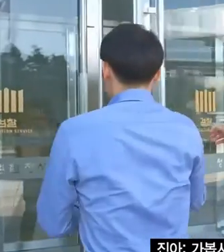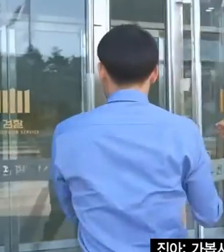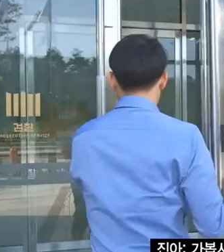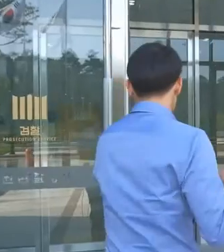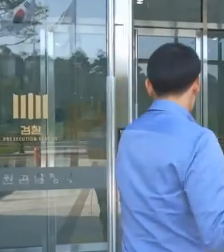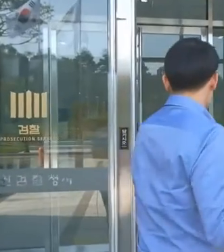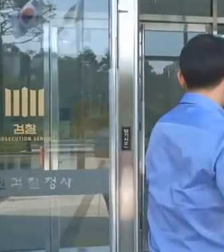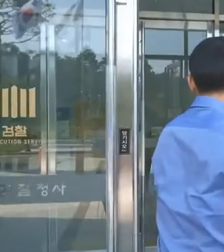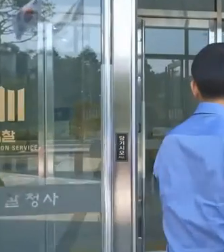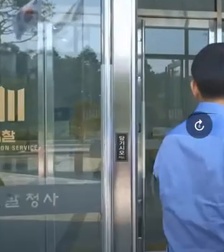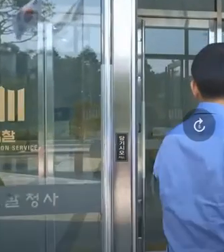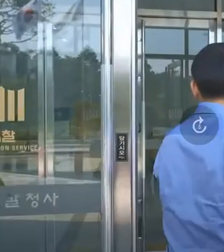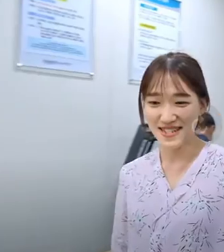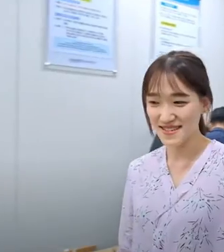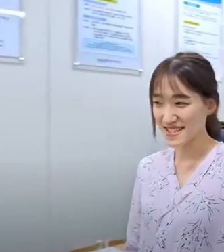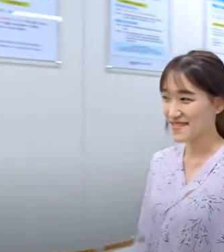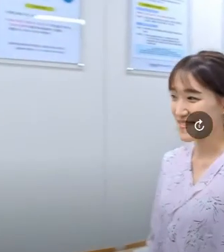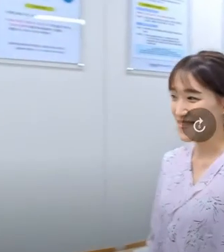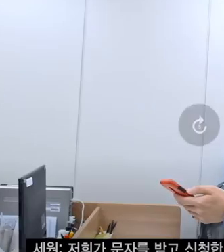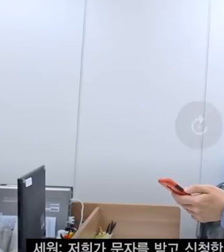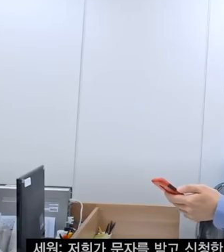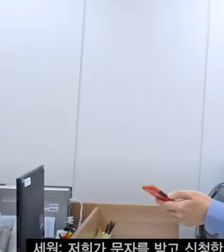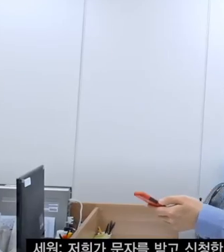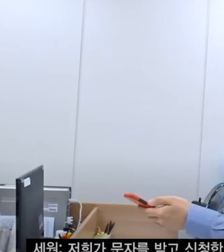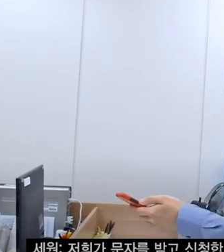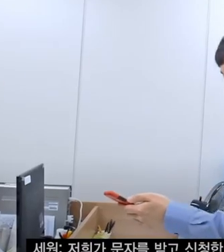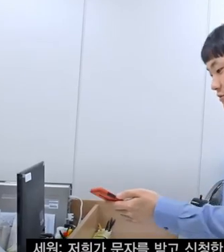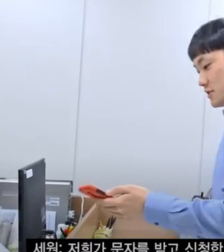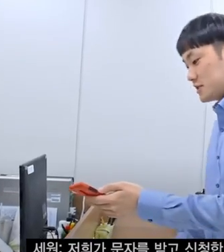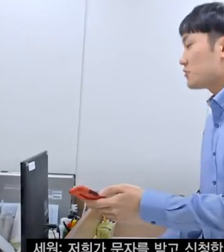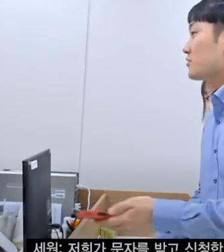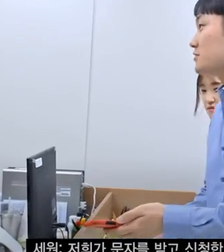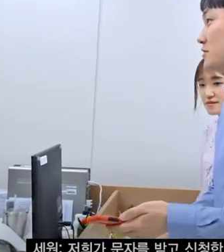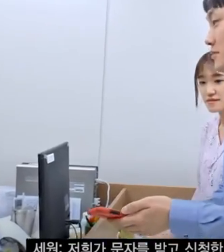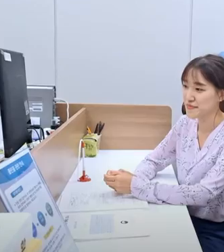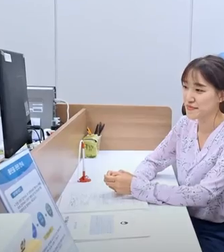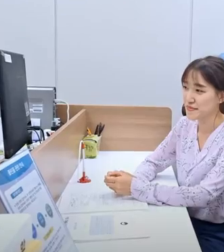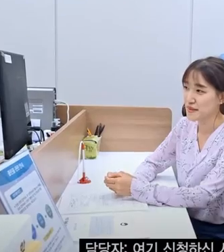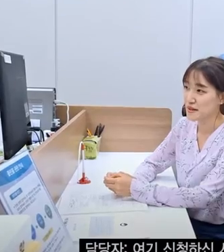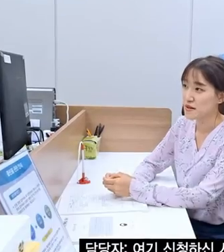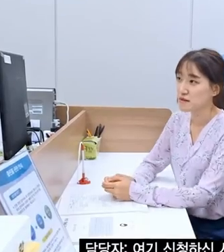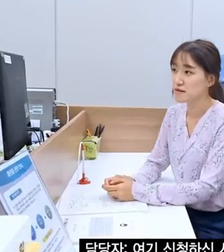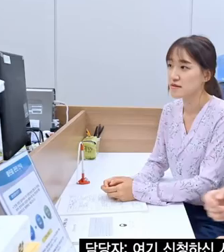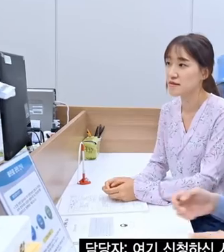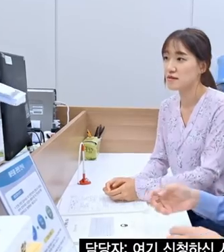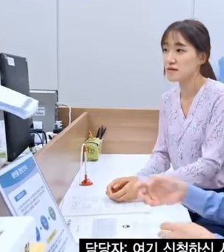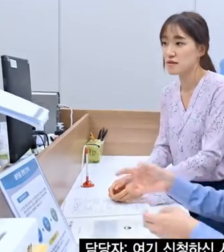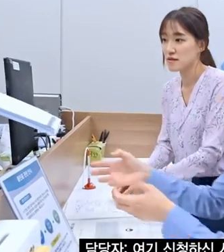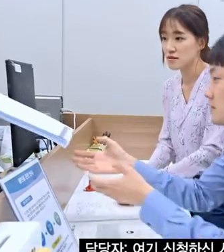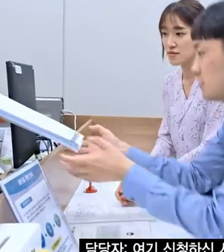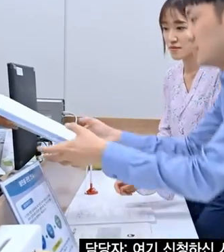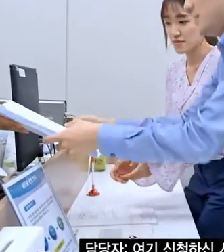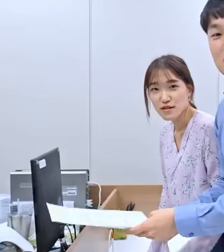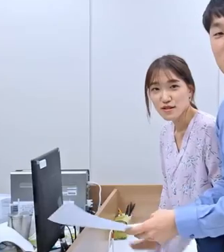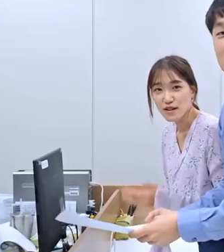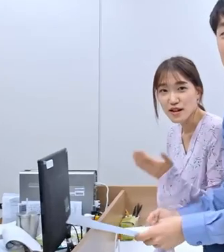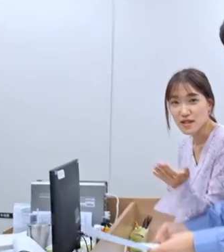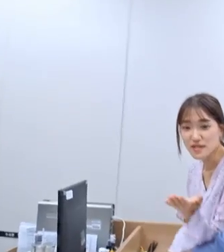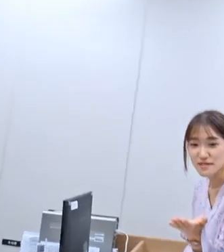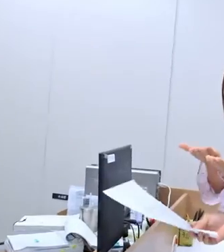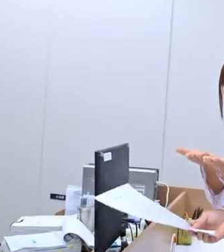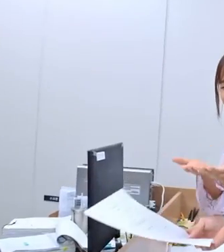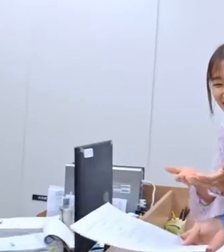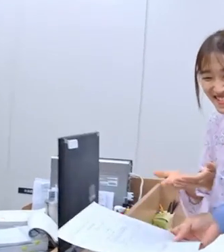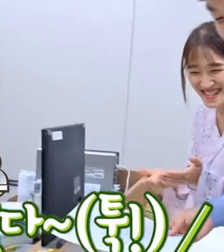가봅시다. 찾으러 왔습니다. 이거 찾으러 왔거든요. 네, 여기 신청하신 네. 카드